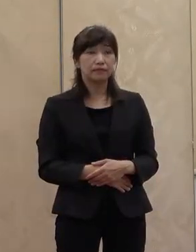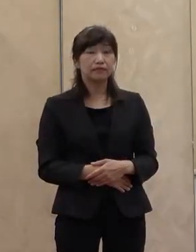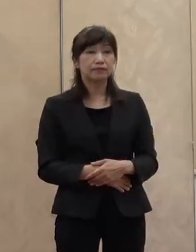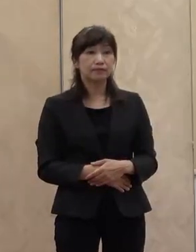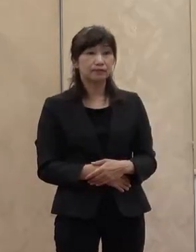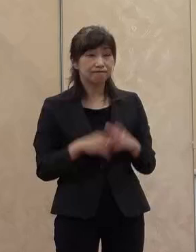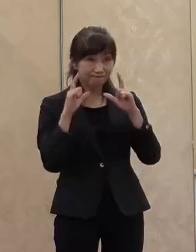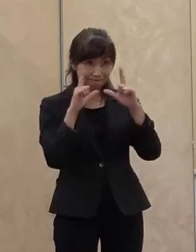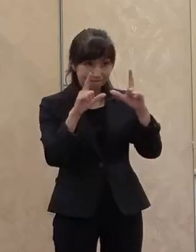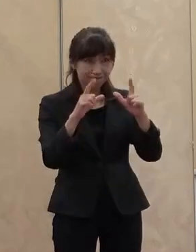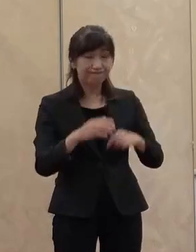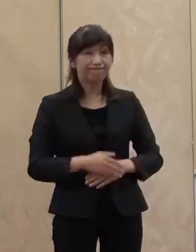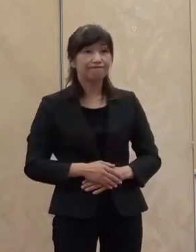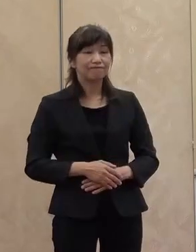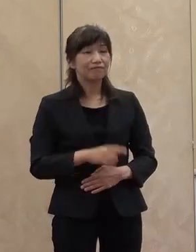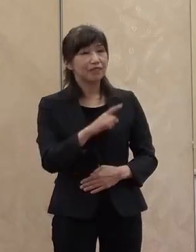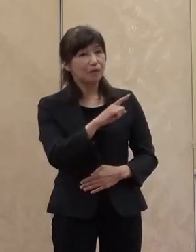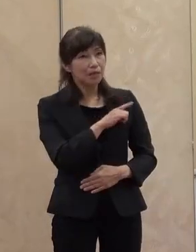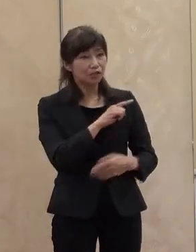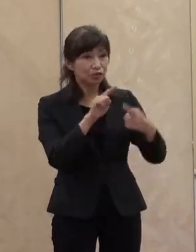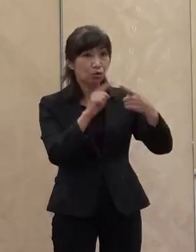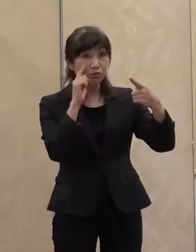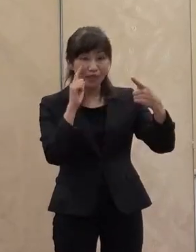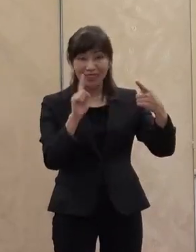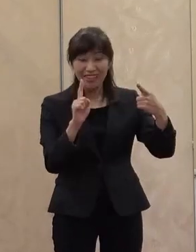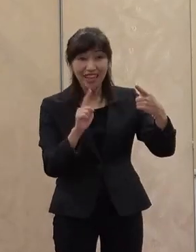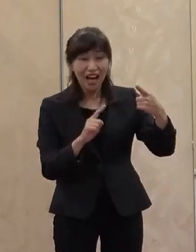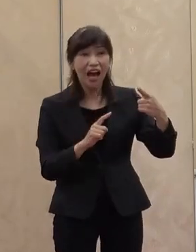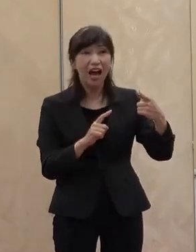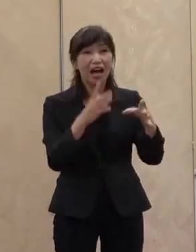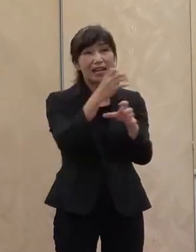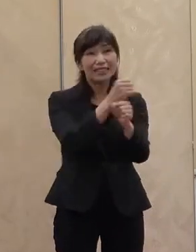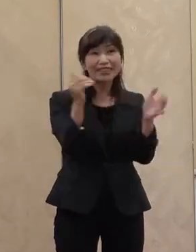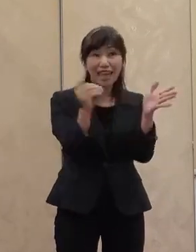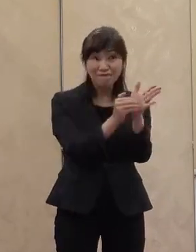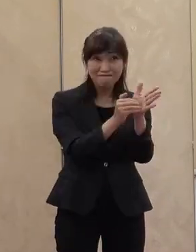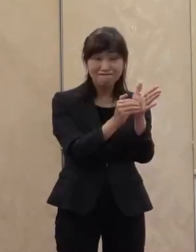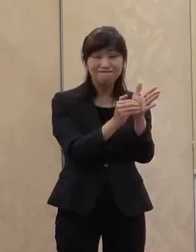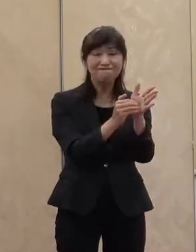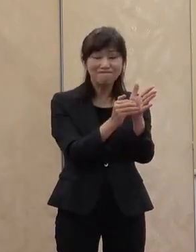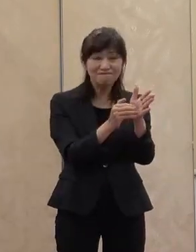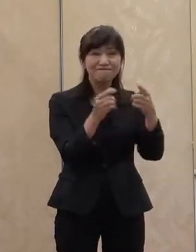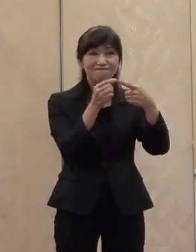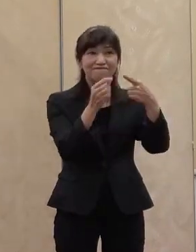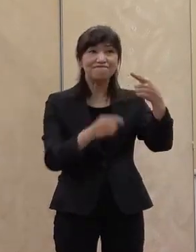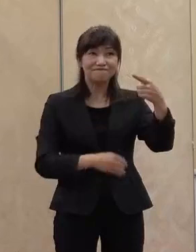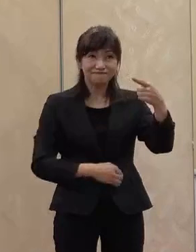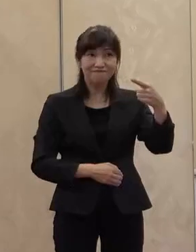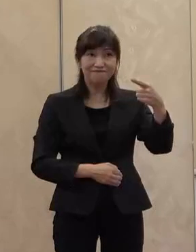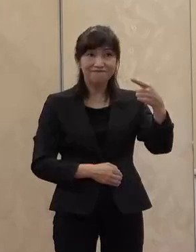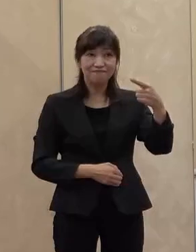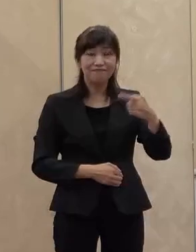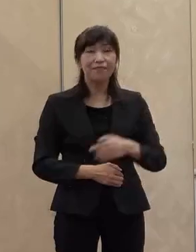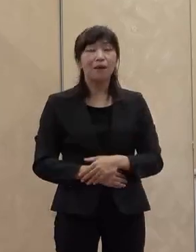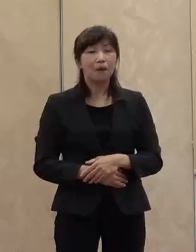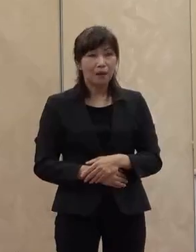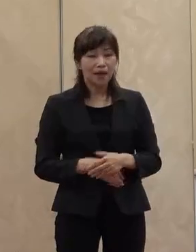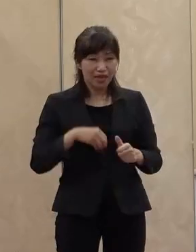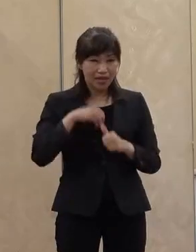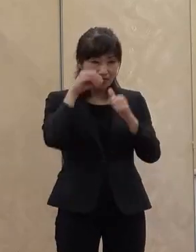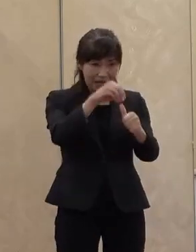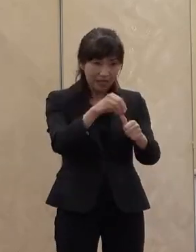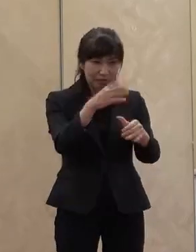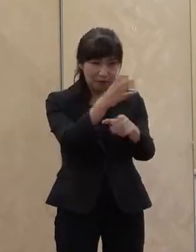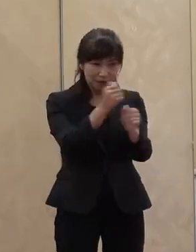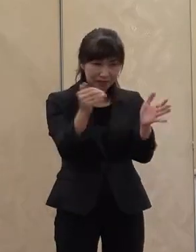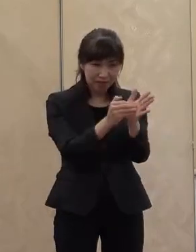まず、1点目なんでしたっけ。 期限です。採用の期限、 採用の期限っていうのは4月